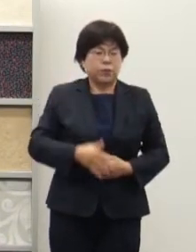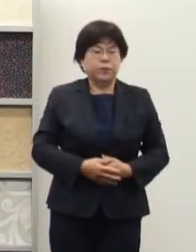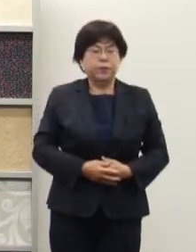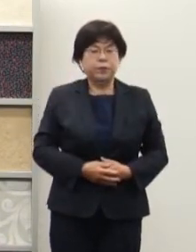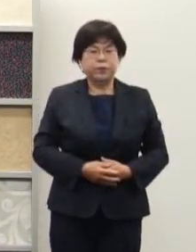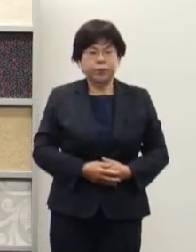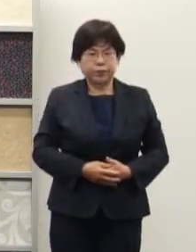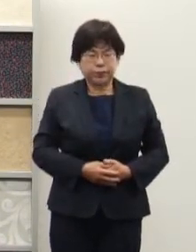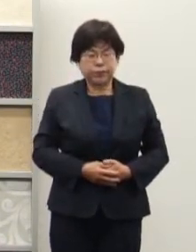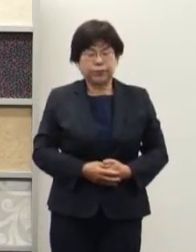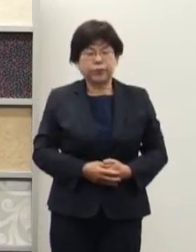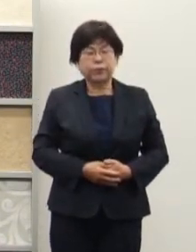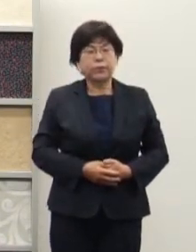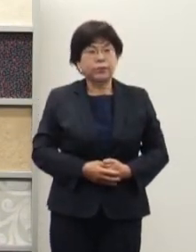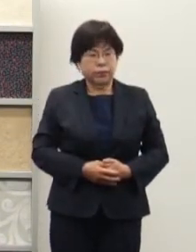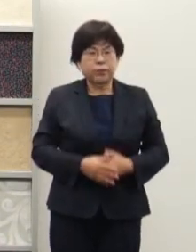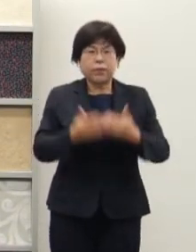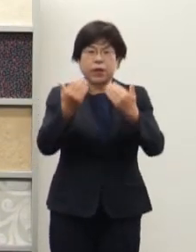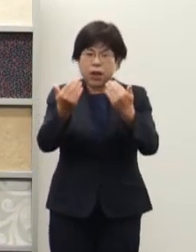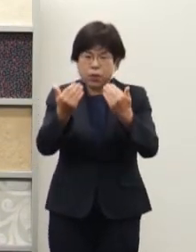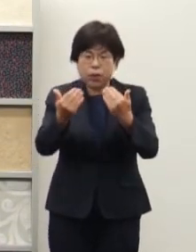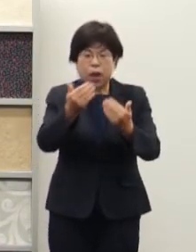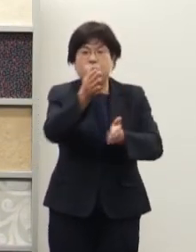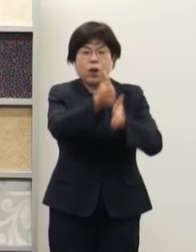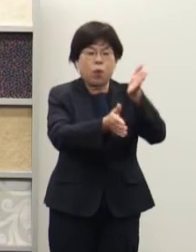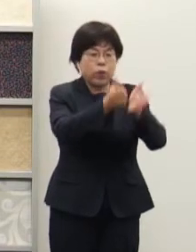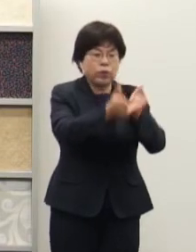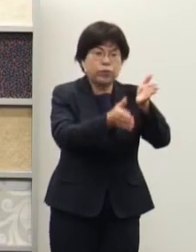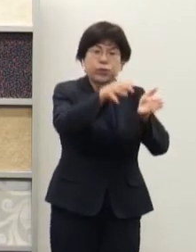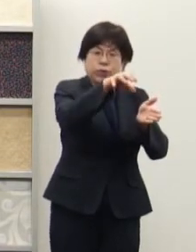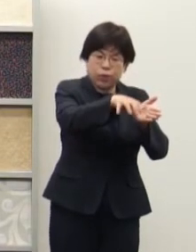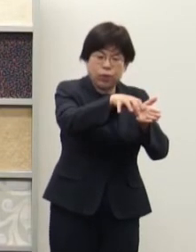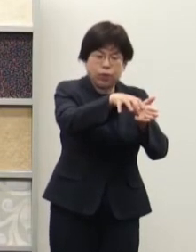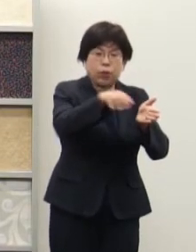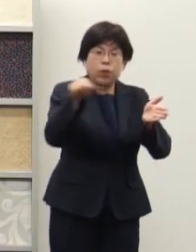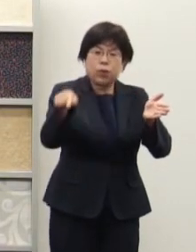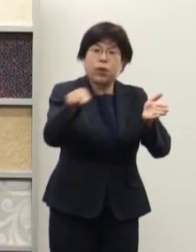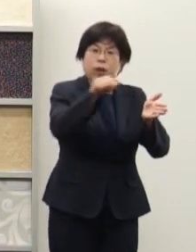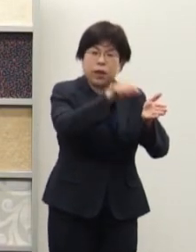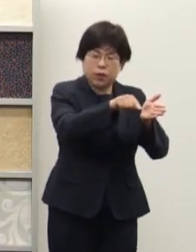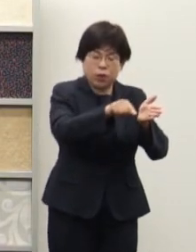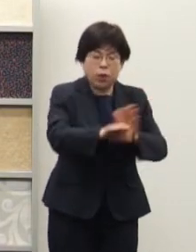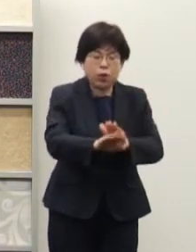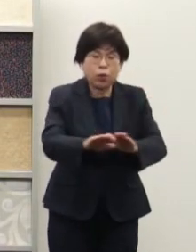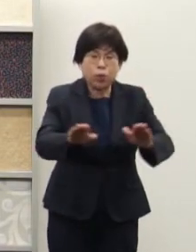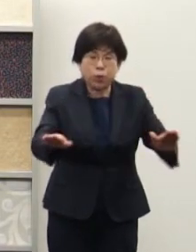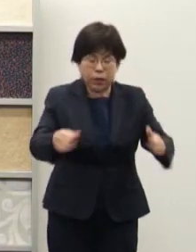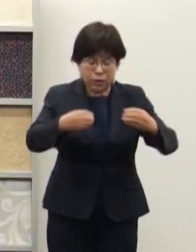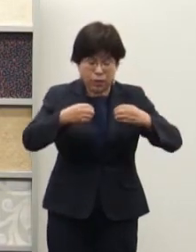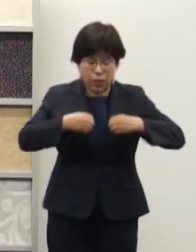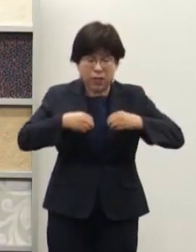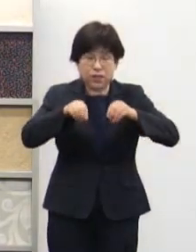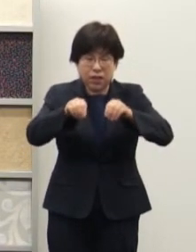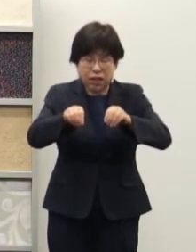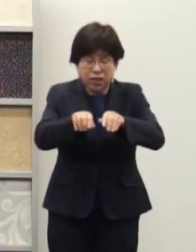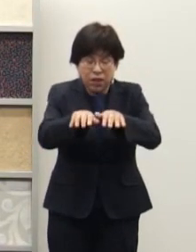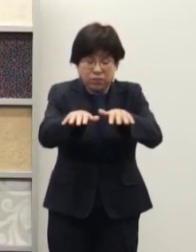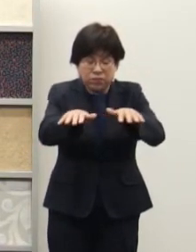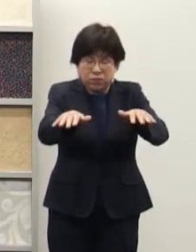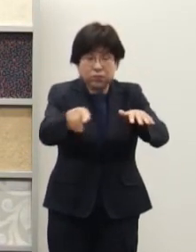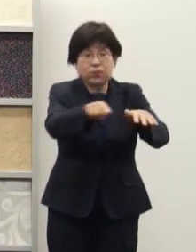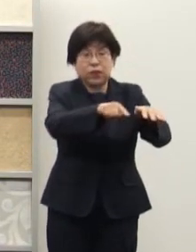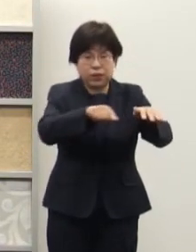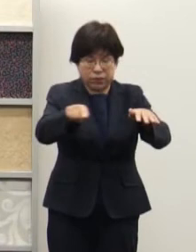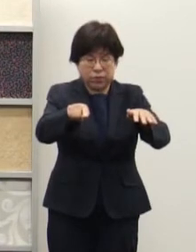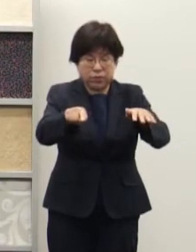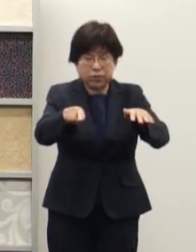また、学校や保育所などの、施設における、子どもへの感染を起点といたしまして、家